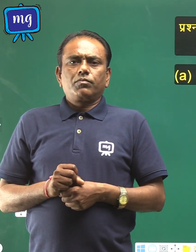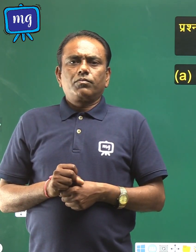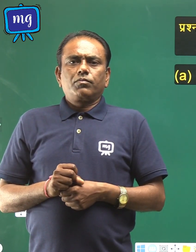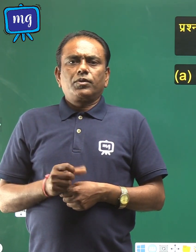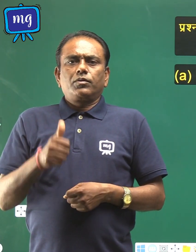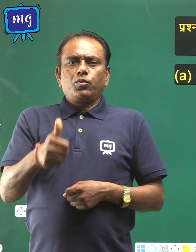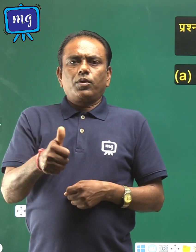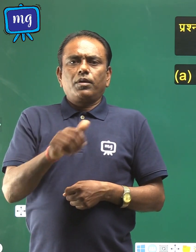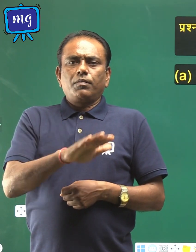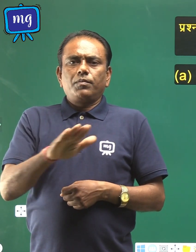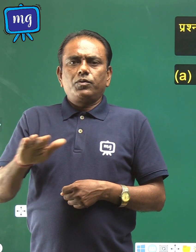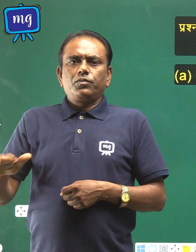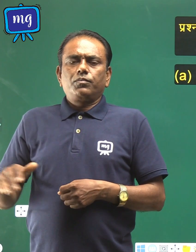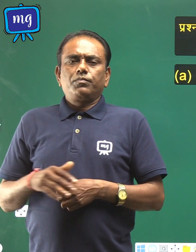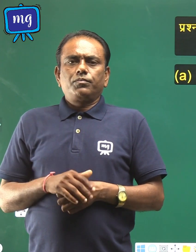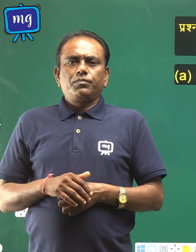ठीक है बच्चों,